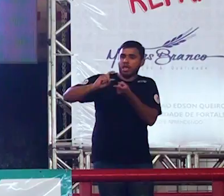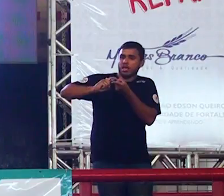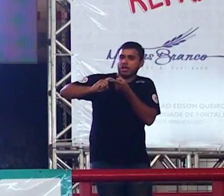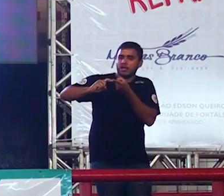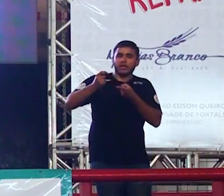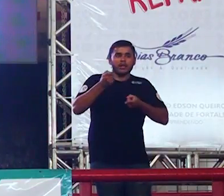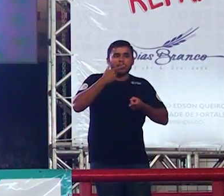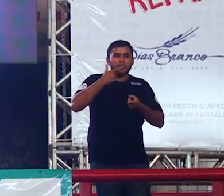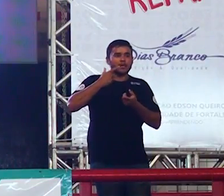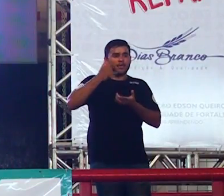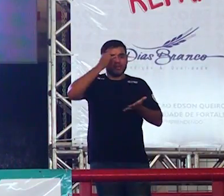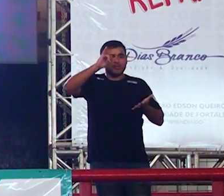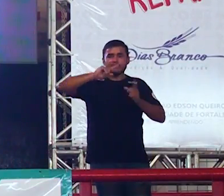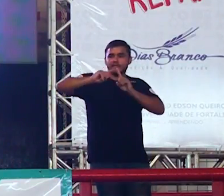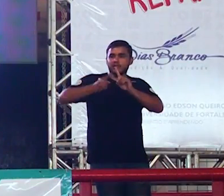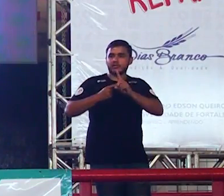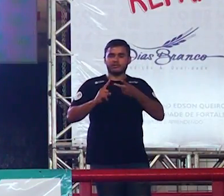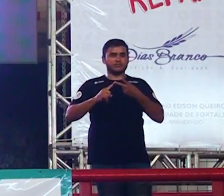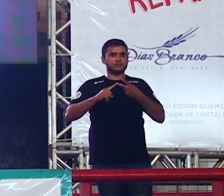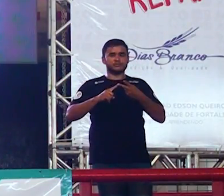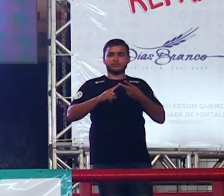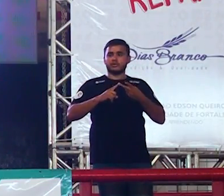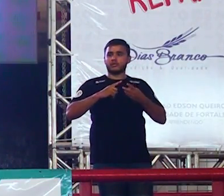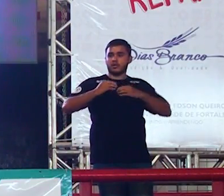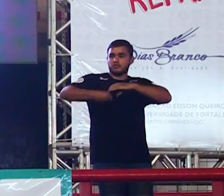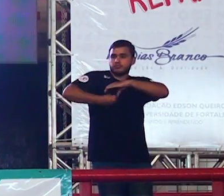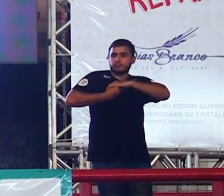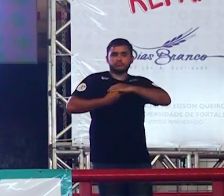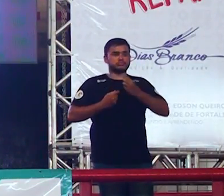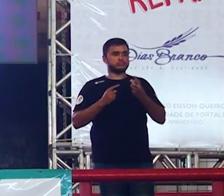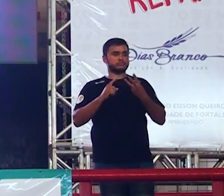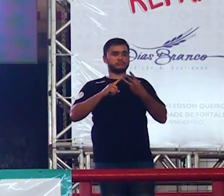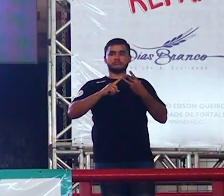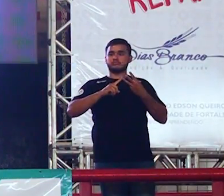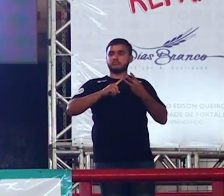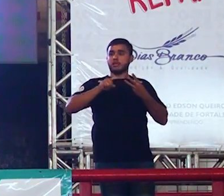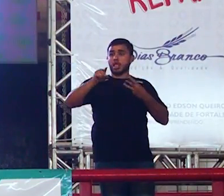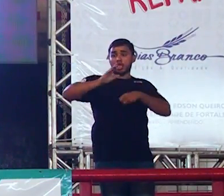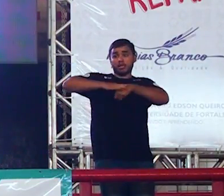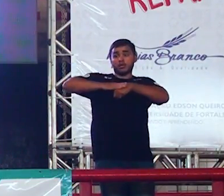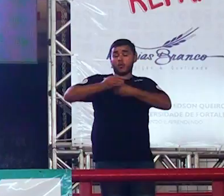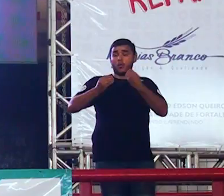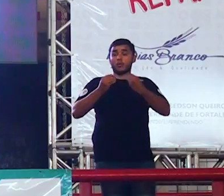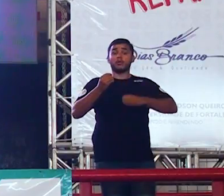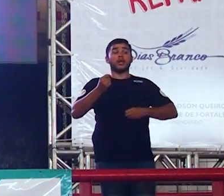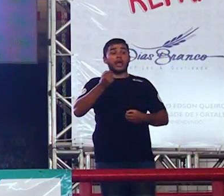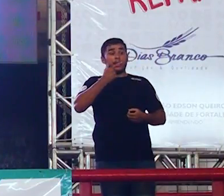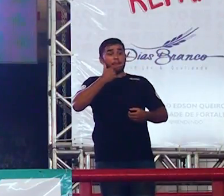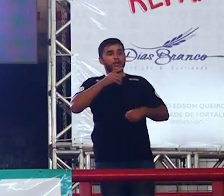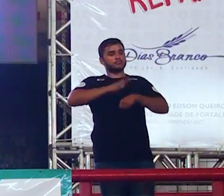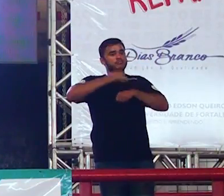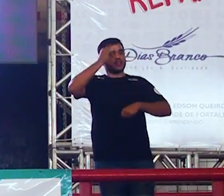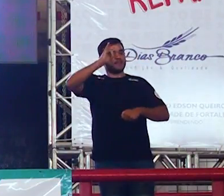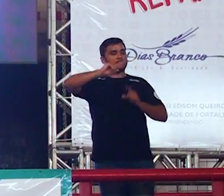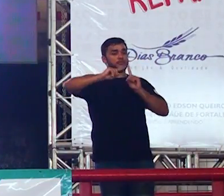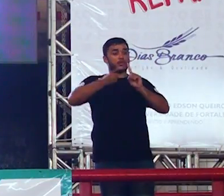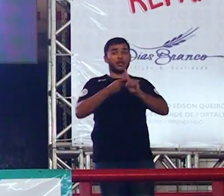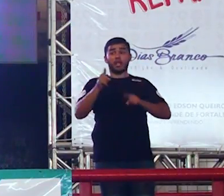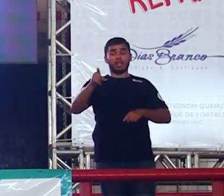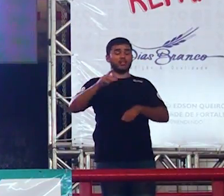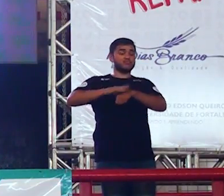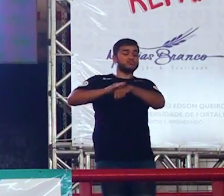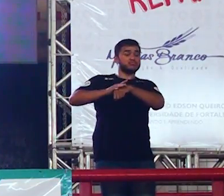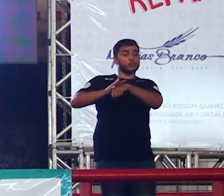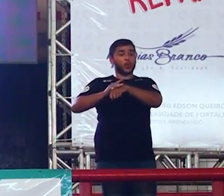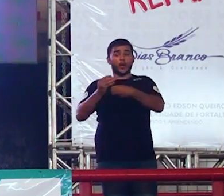injeções e o dispositivo intrauterino, o medo de complicações na cirurgia e a laqueadura de trompas. A pesquisa também